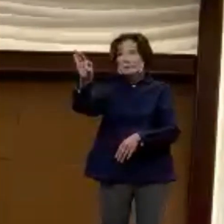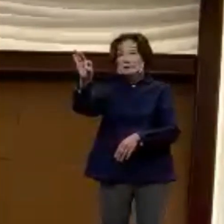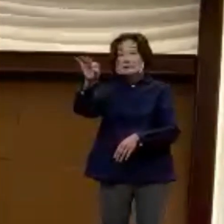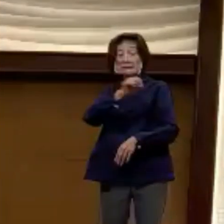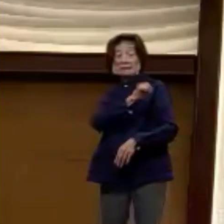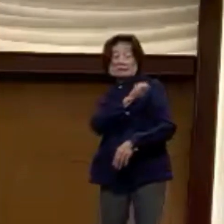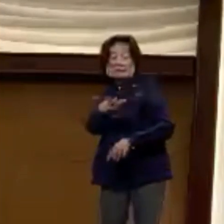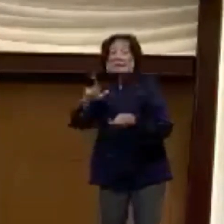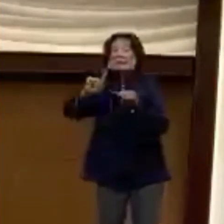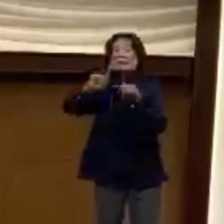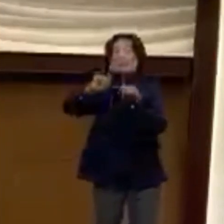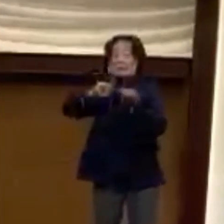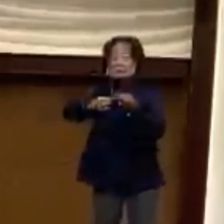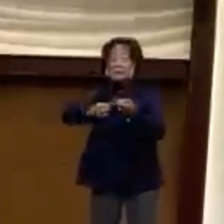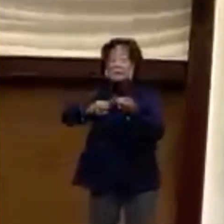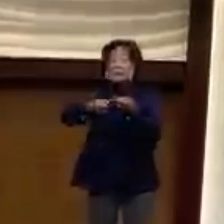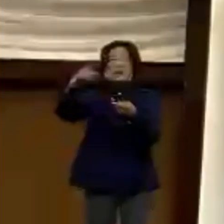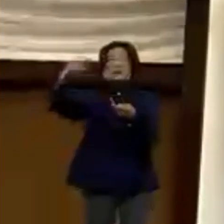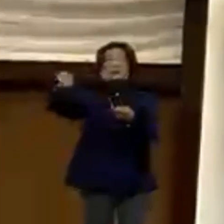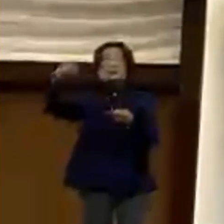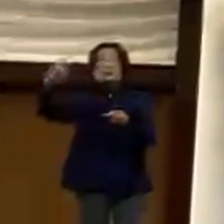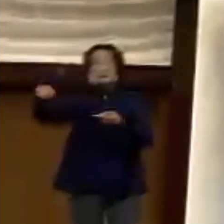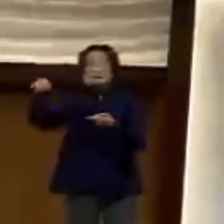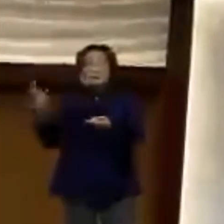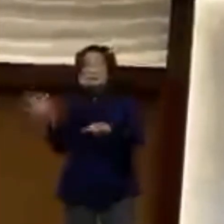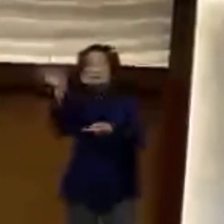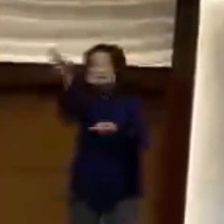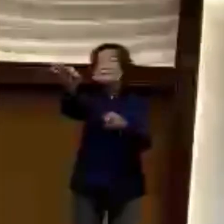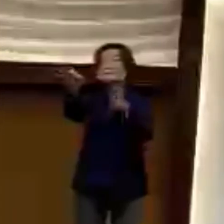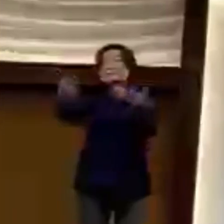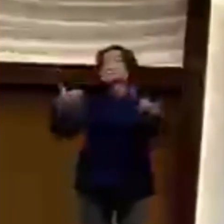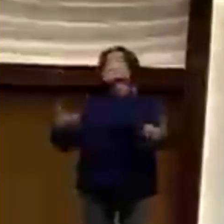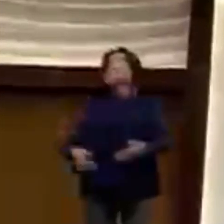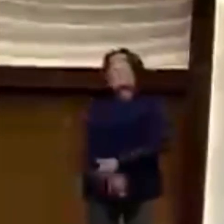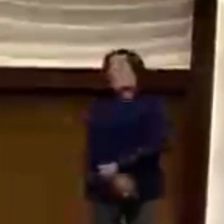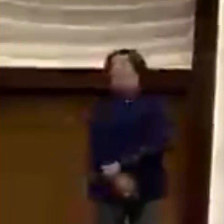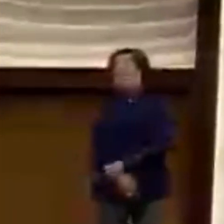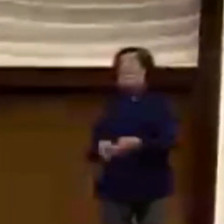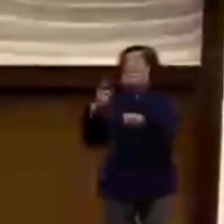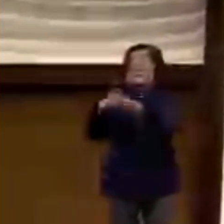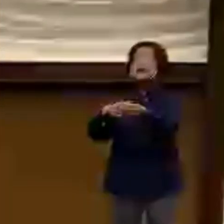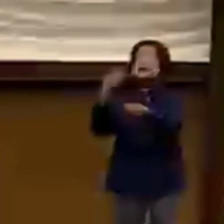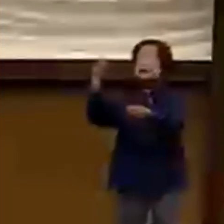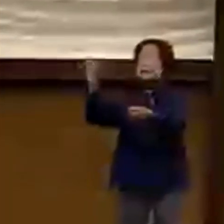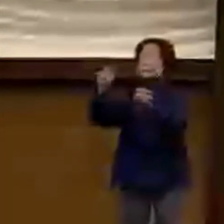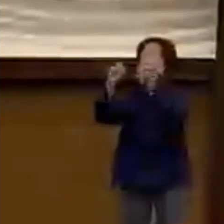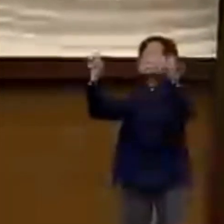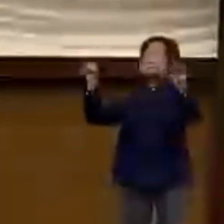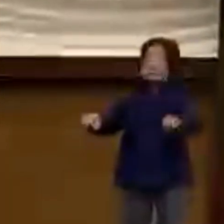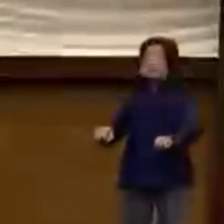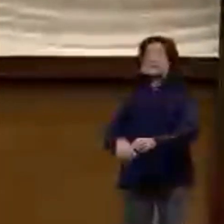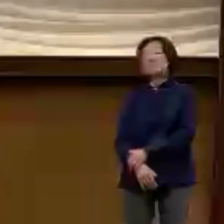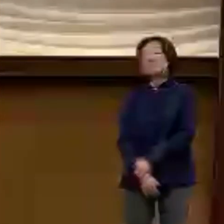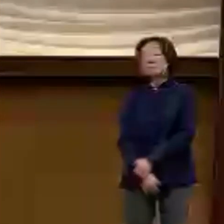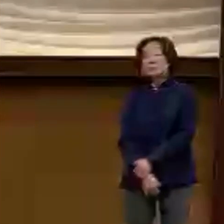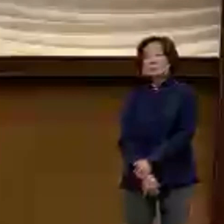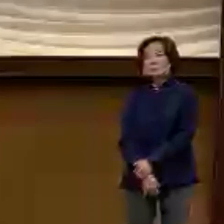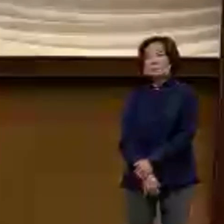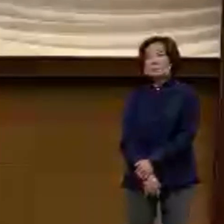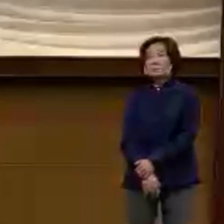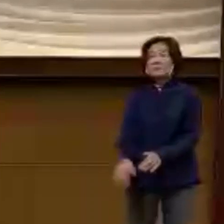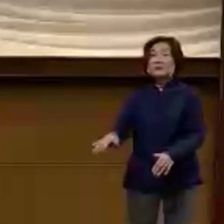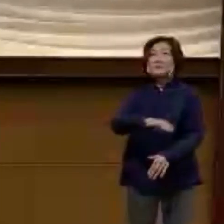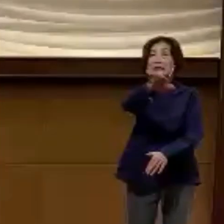積極的に地方の教育に注がなければいけません。年金もそうです。年金もそうです